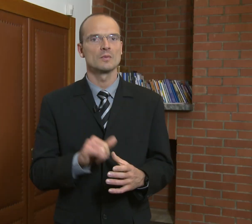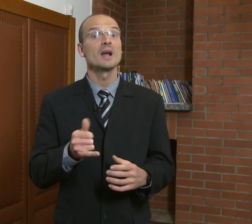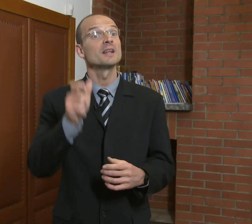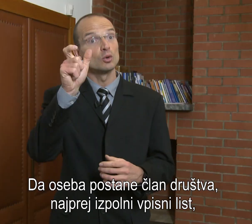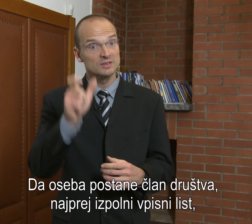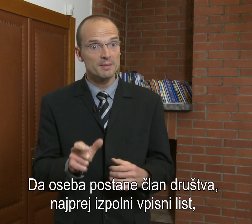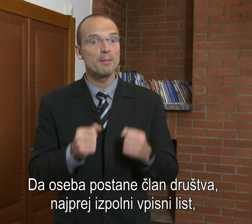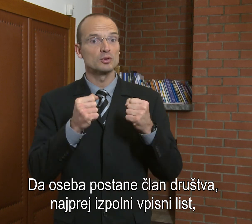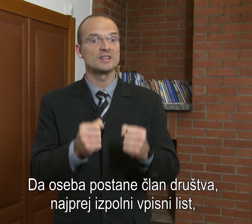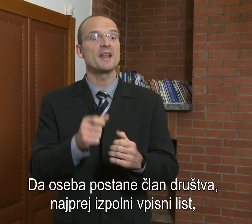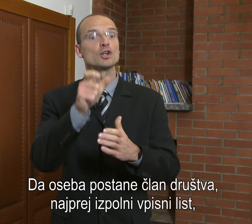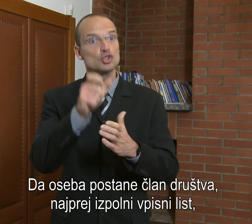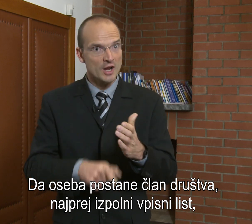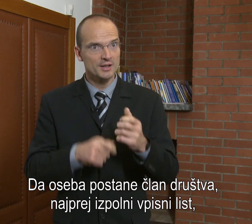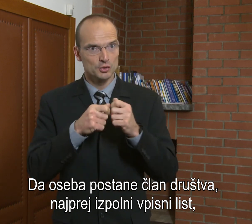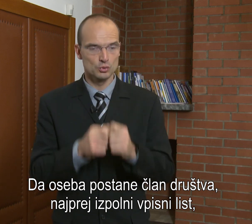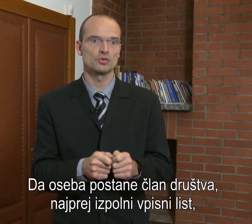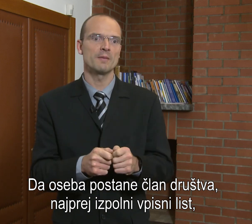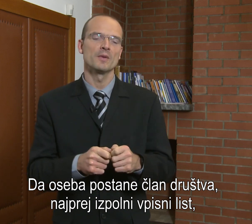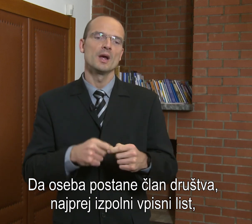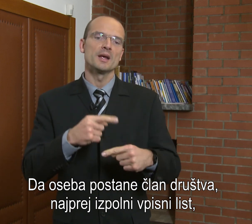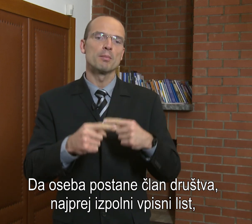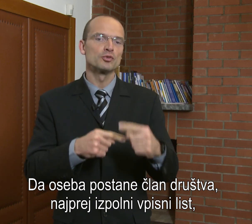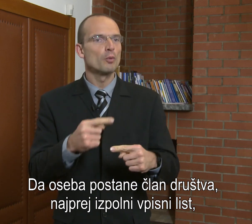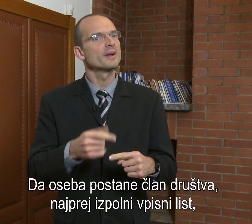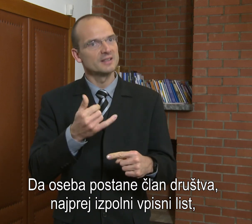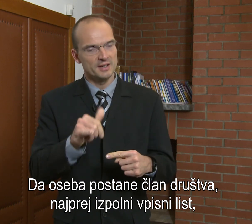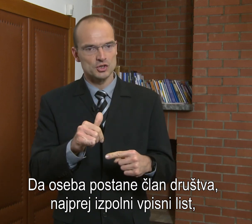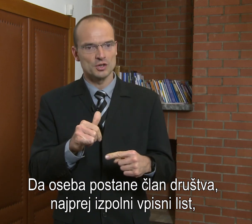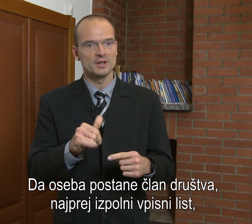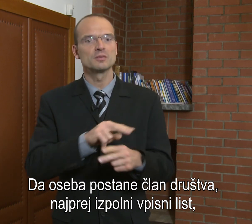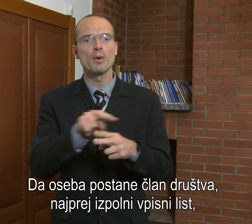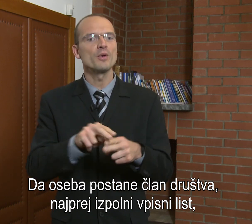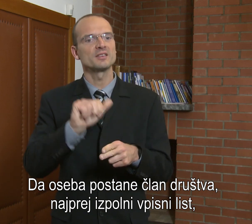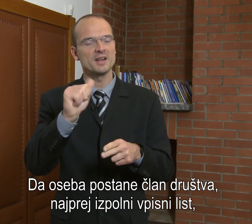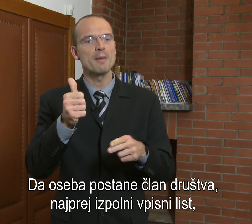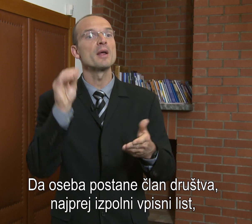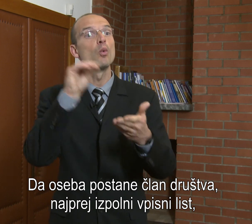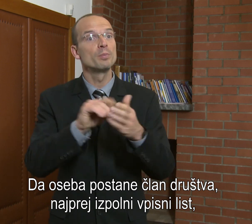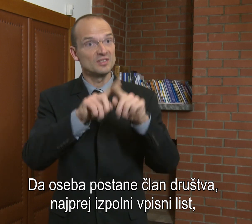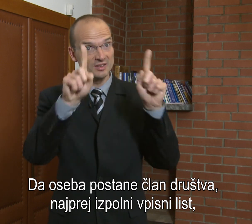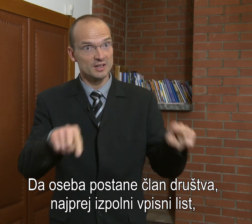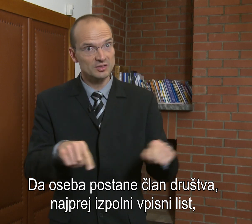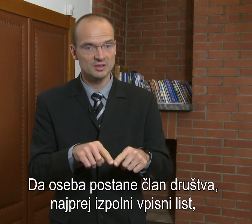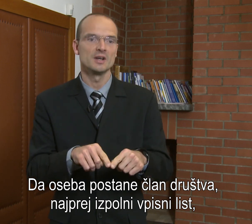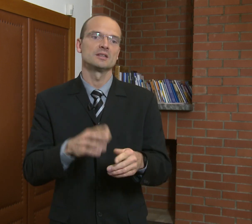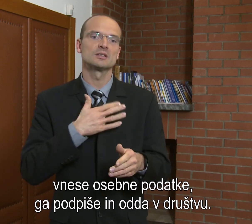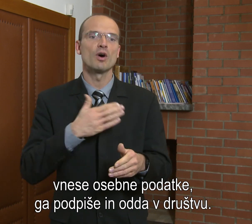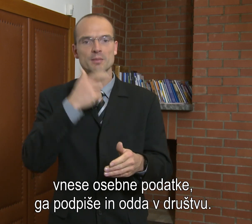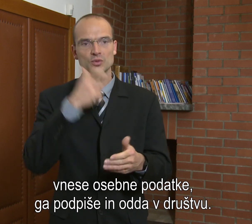Da oseba postane član društva, je postopek sledeč. Izpolni se najprej vpisni list za svojimi